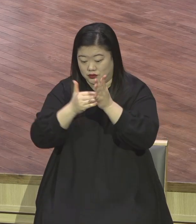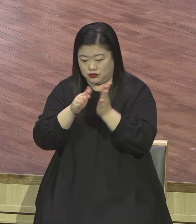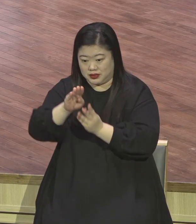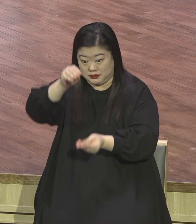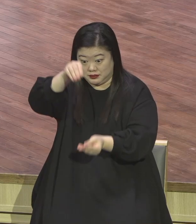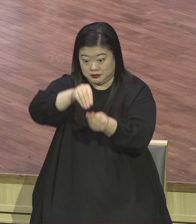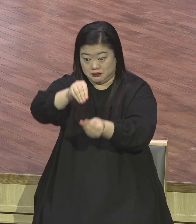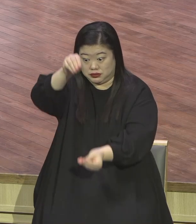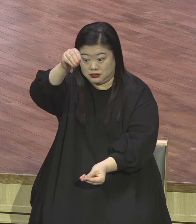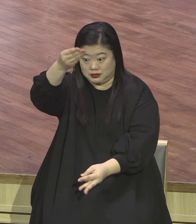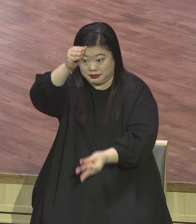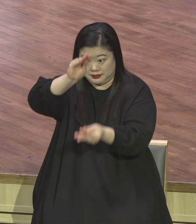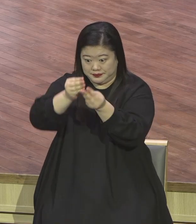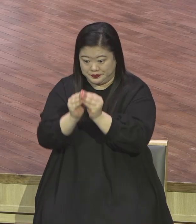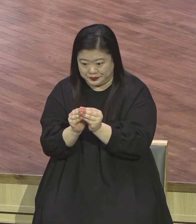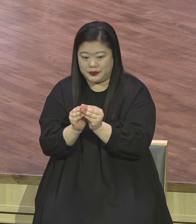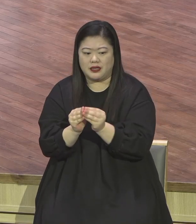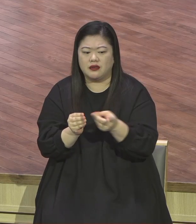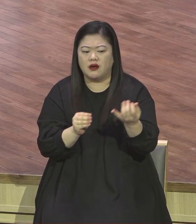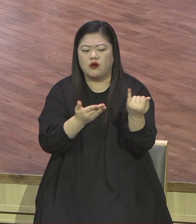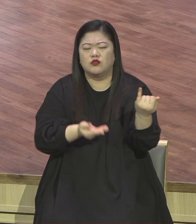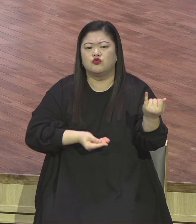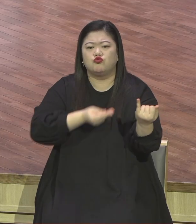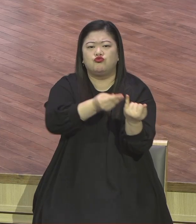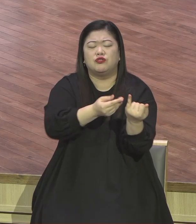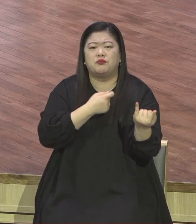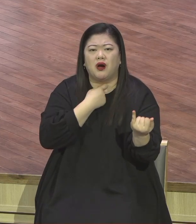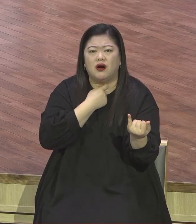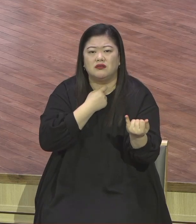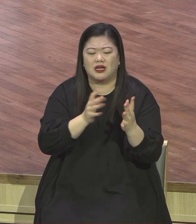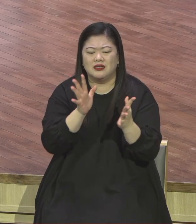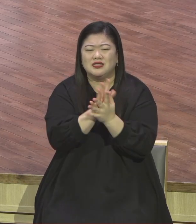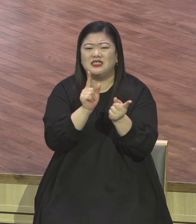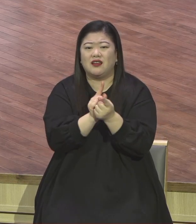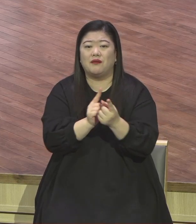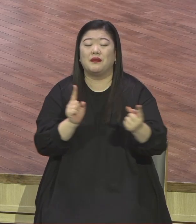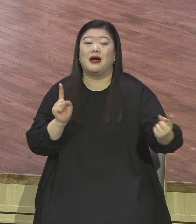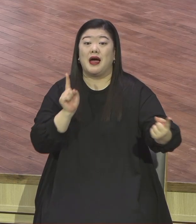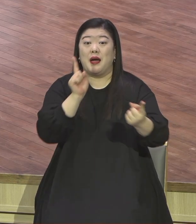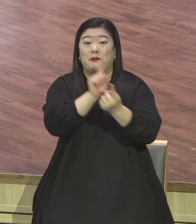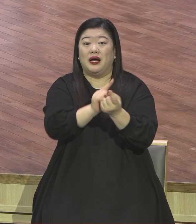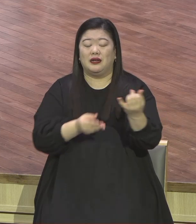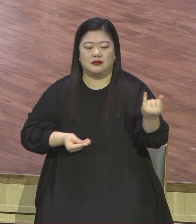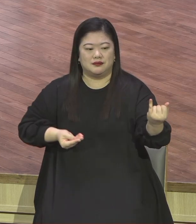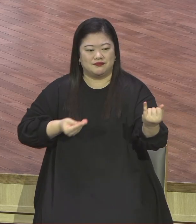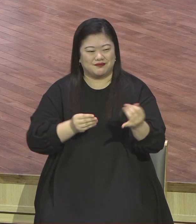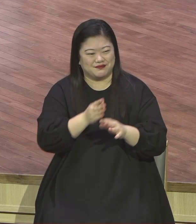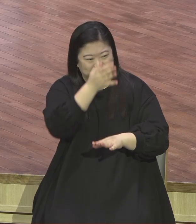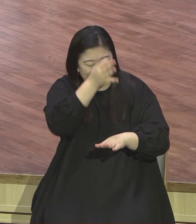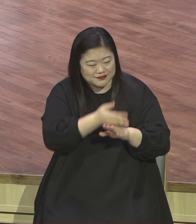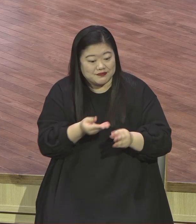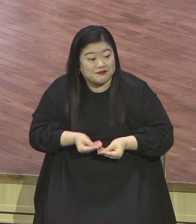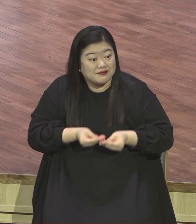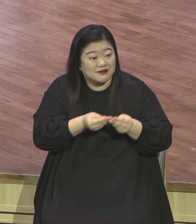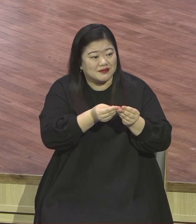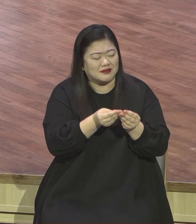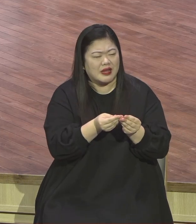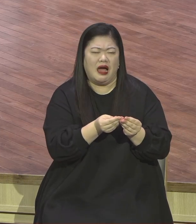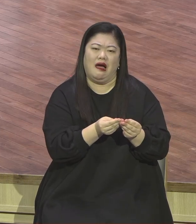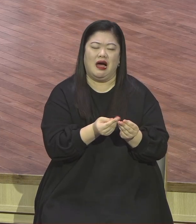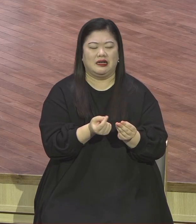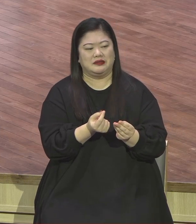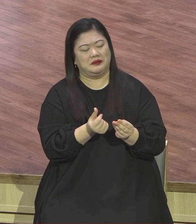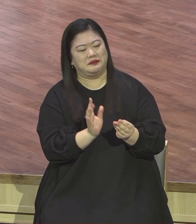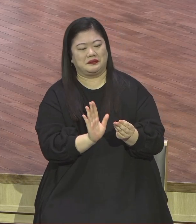이제 문제는 이걸 어떻게 전달하느냐 도저히 왕은니에 직접 가서 이거 전달할 용기가 안 나서